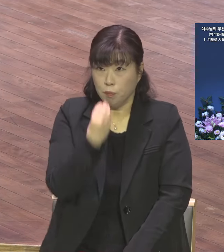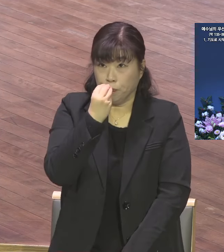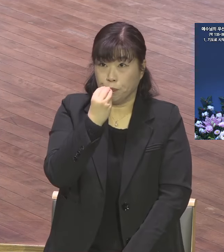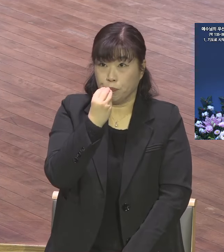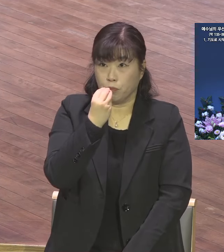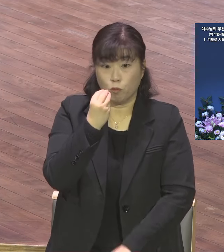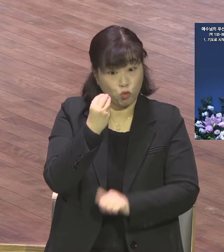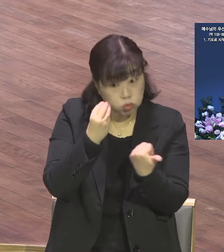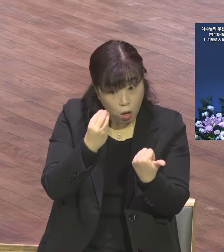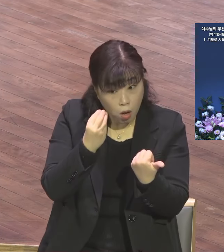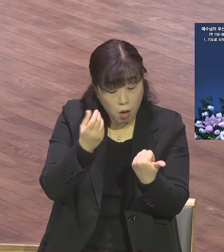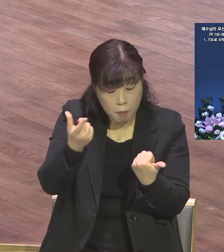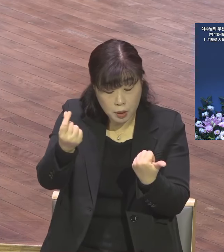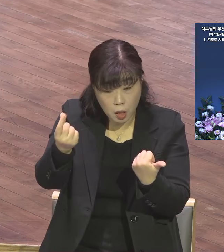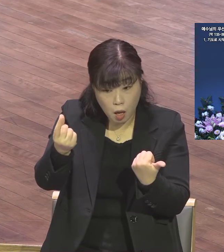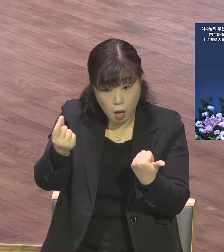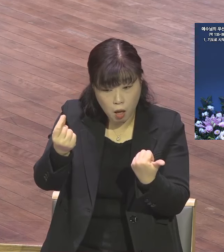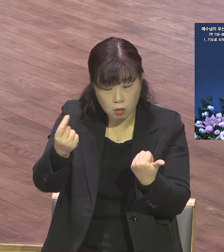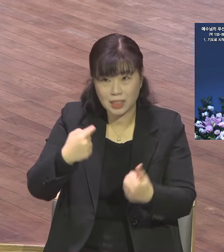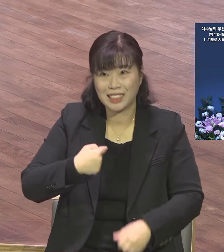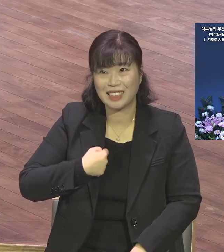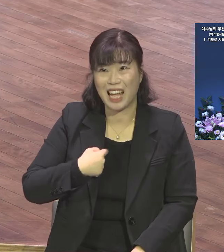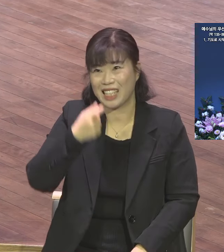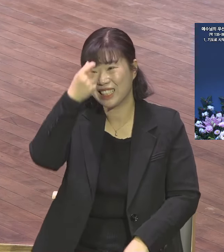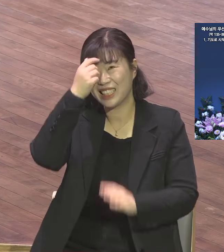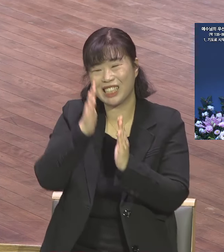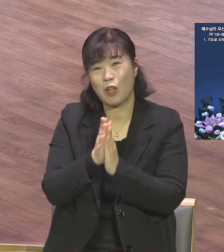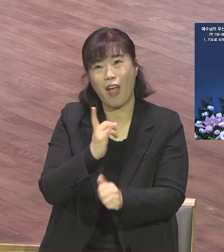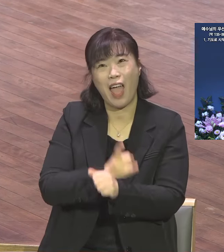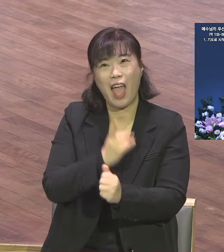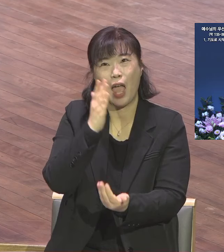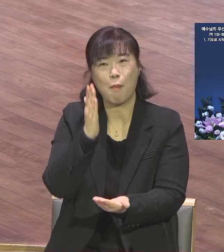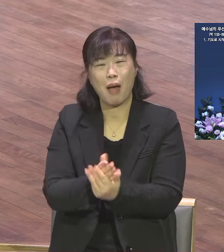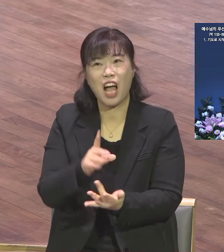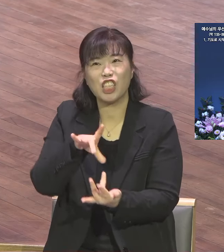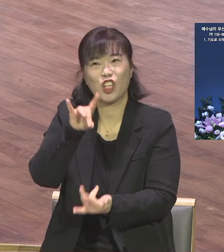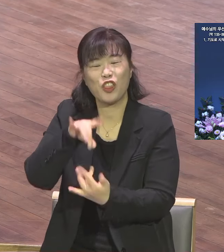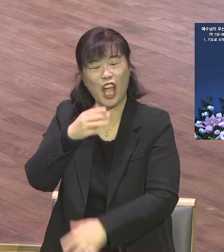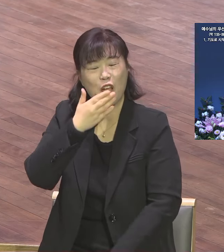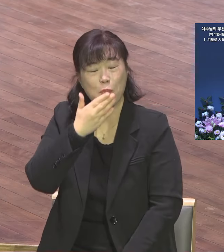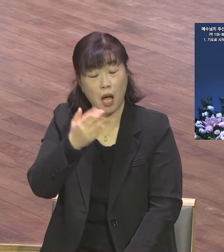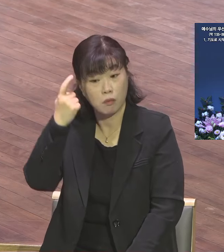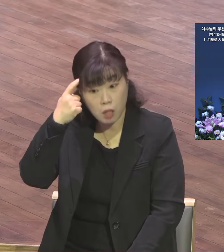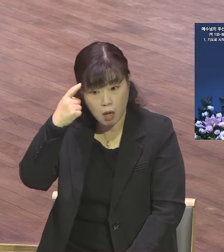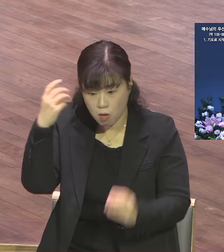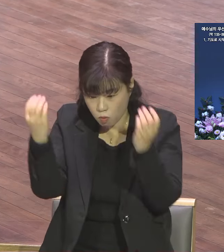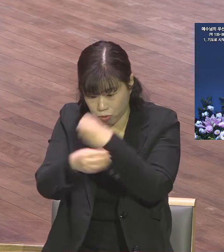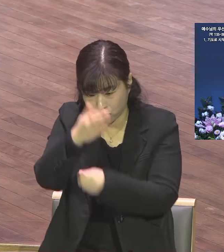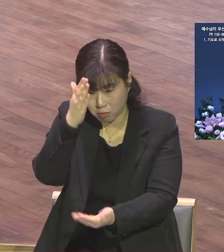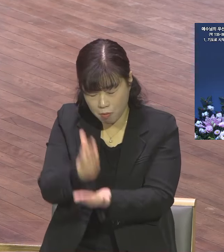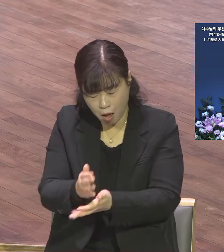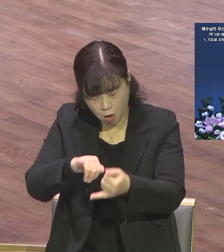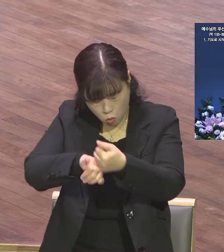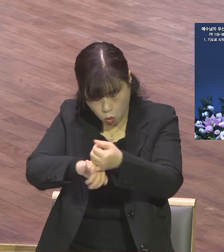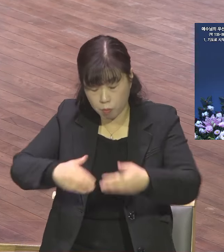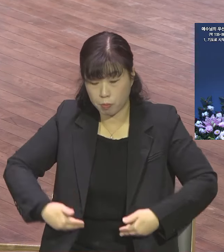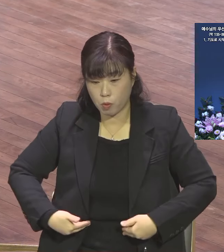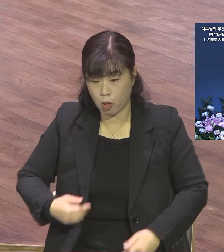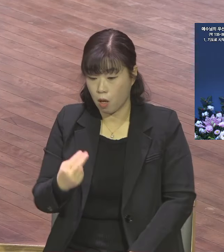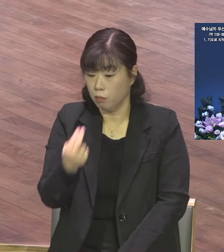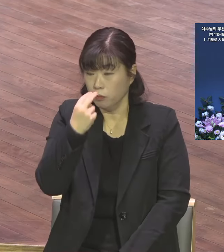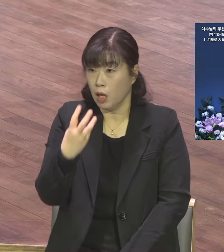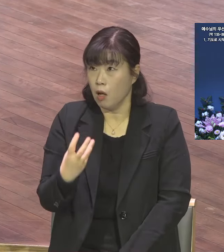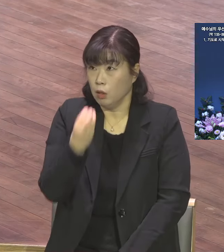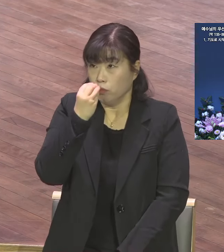기도는 해도 되고 안 해도 되는 그런 선택사항이 아니라니까요. 하나님의 자녀에게는 필수사항이에요.